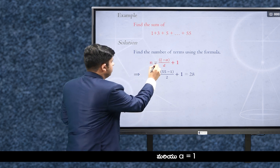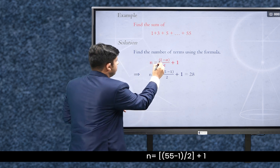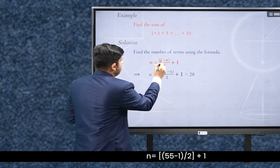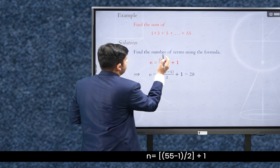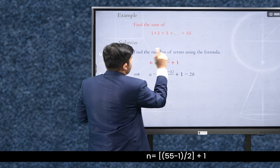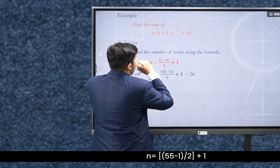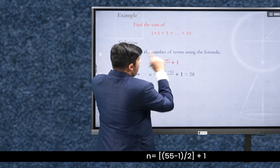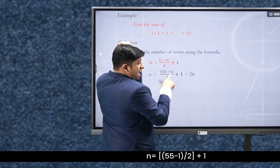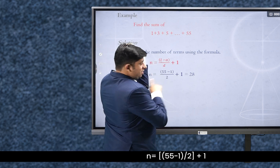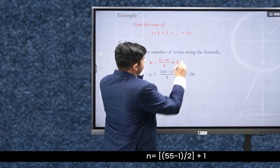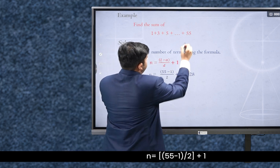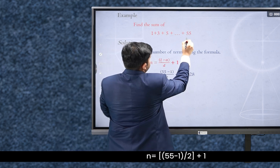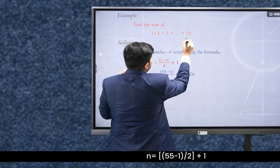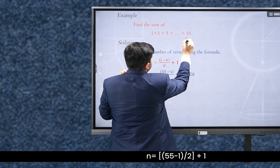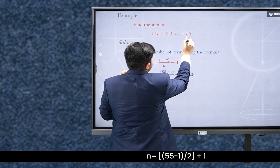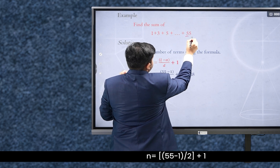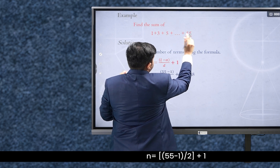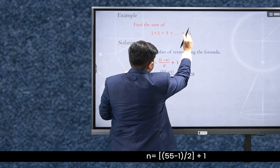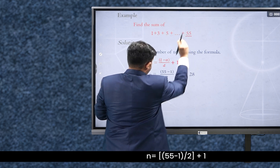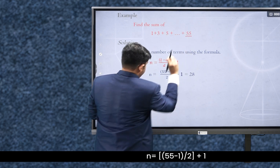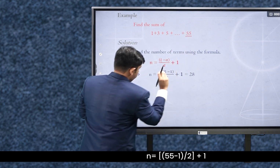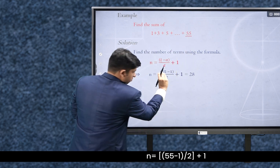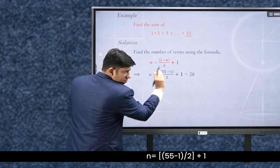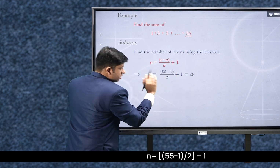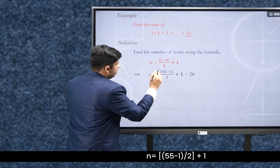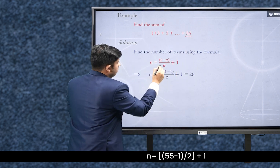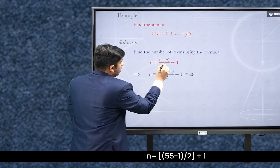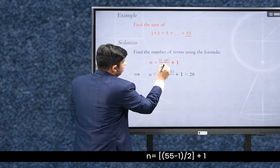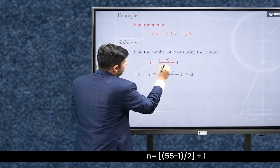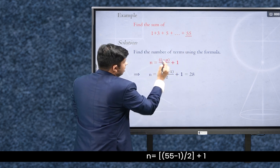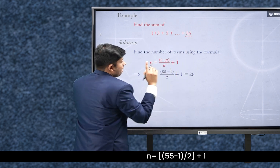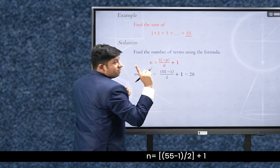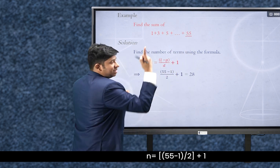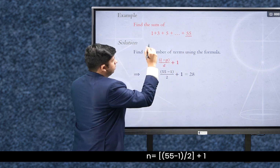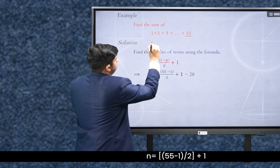n 55 మైనస్ 1 బై 2 ప్లస్ 1.